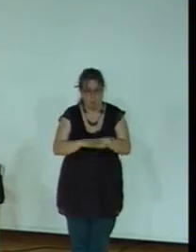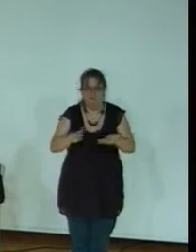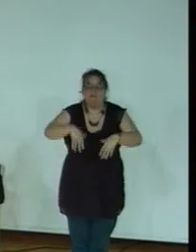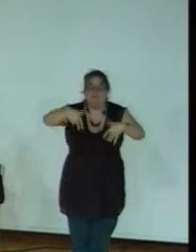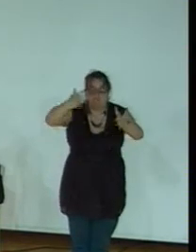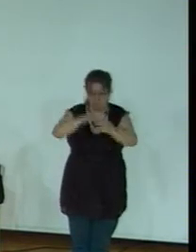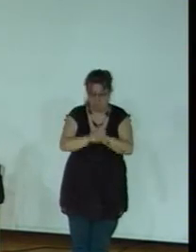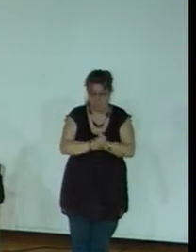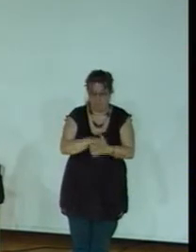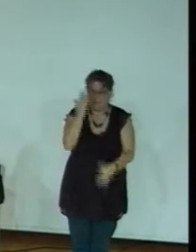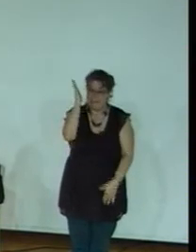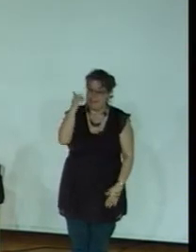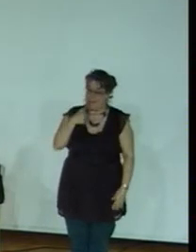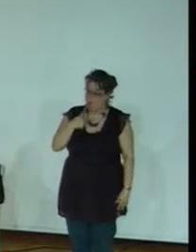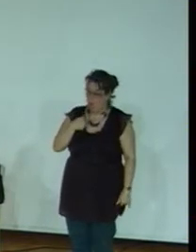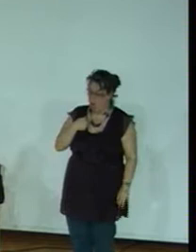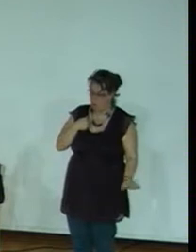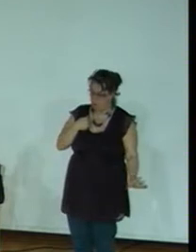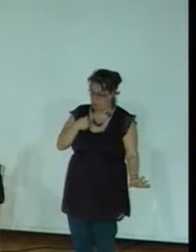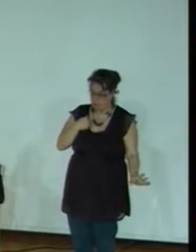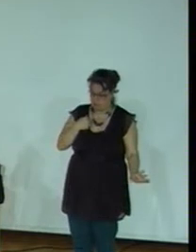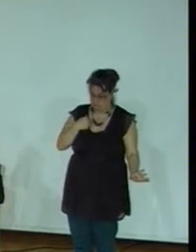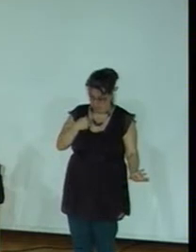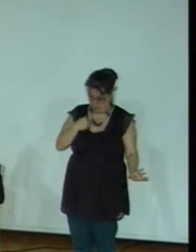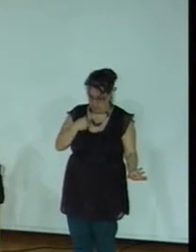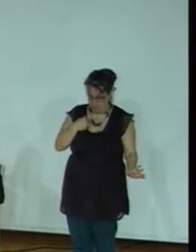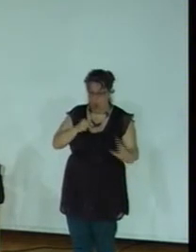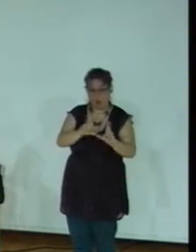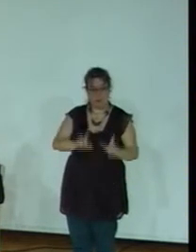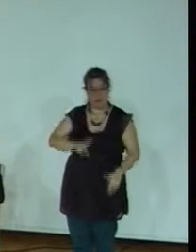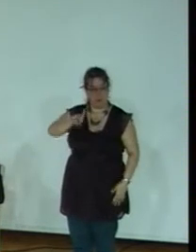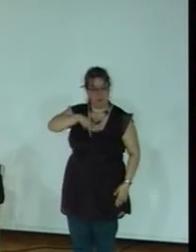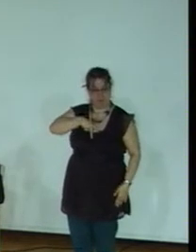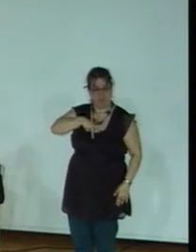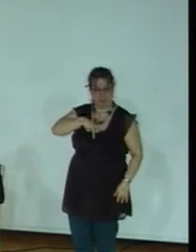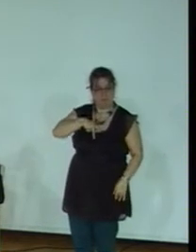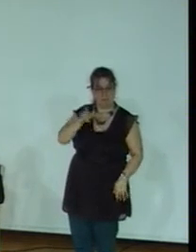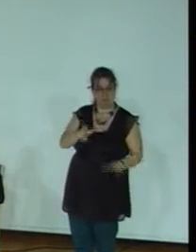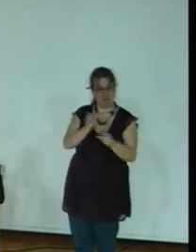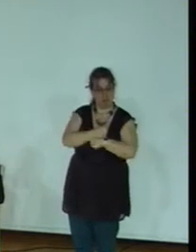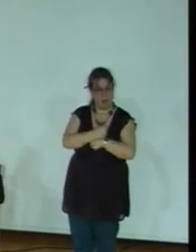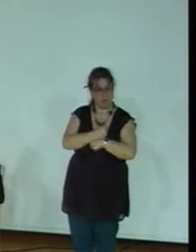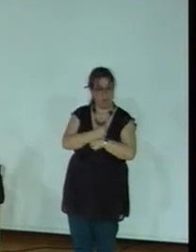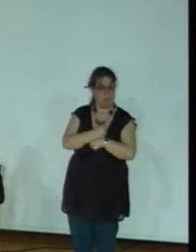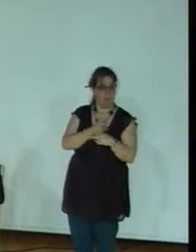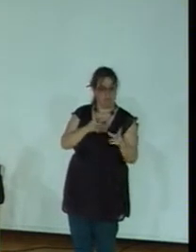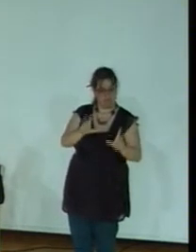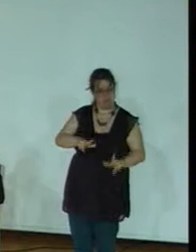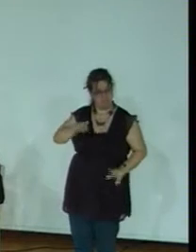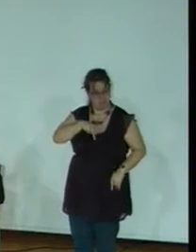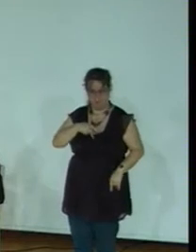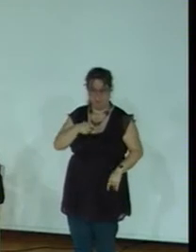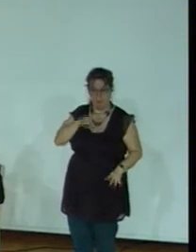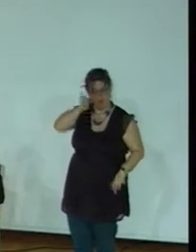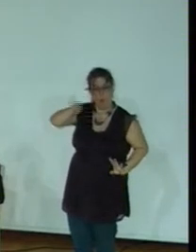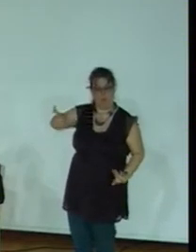si je refuse... de donner mon mot de passe d'accès à mon ordinateur ou au serveur auquel j'ai accès, pour différentes raisons, parce que ce sont